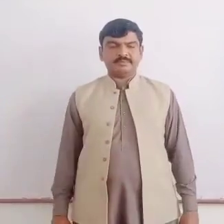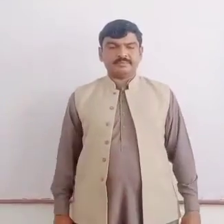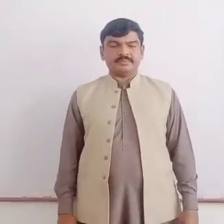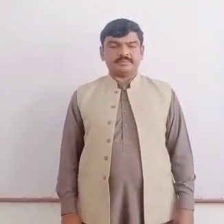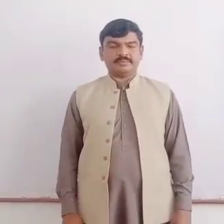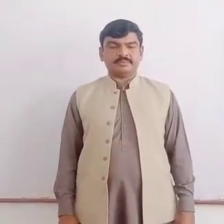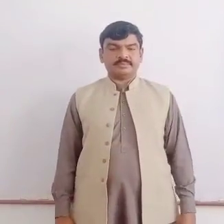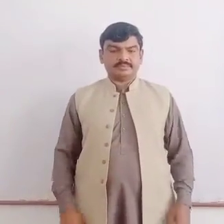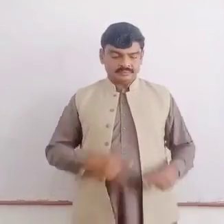जात,